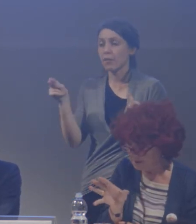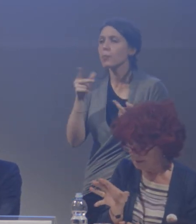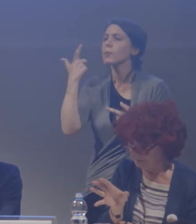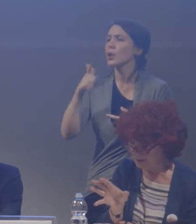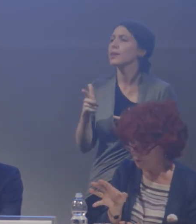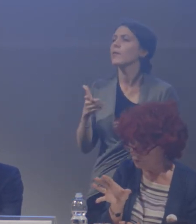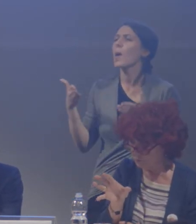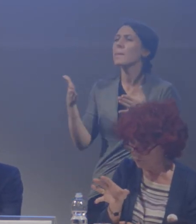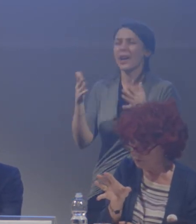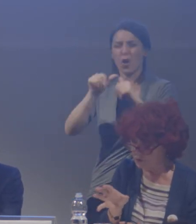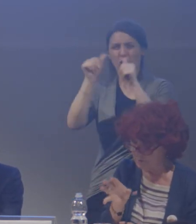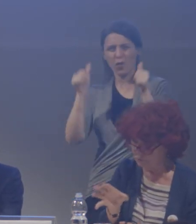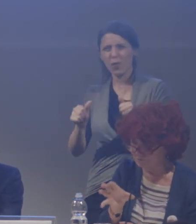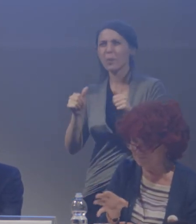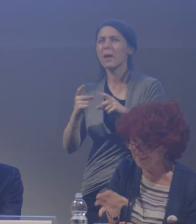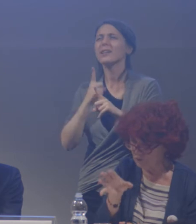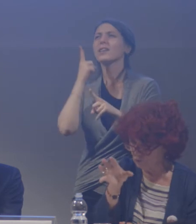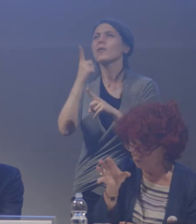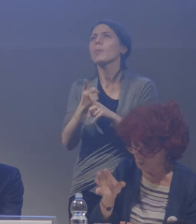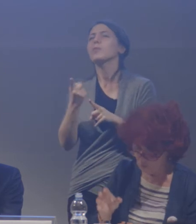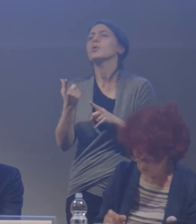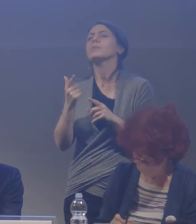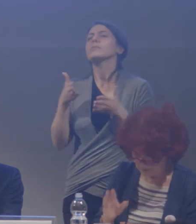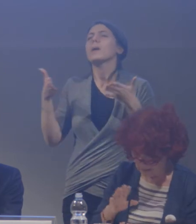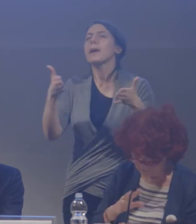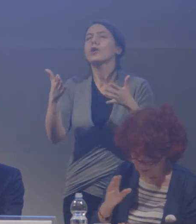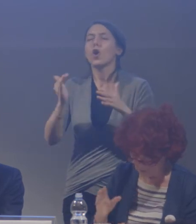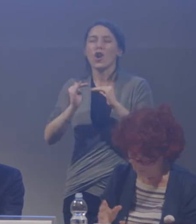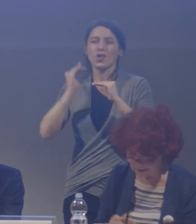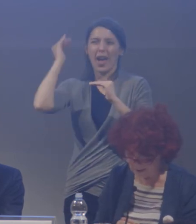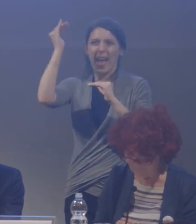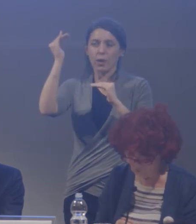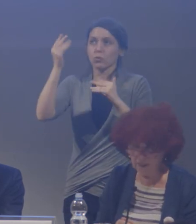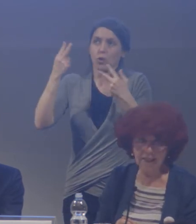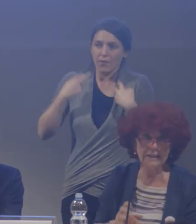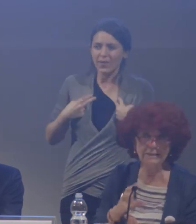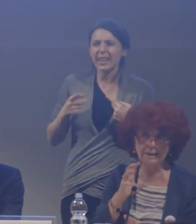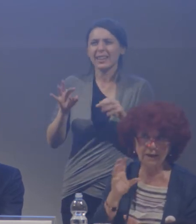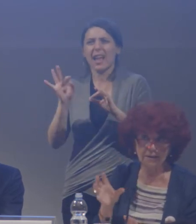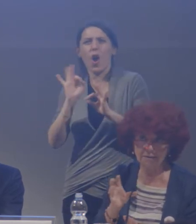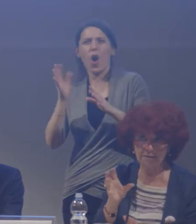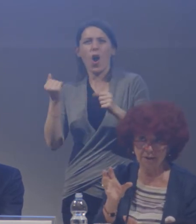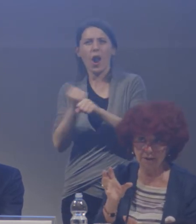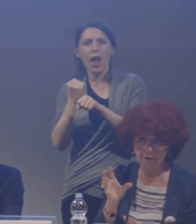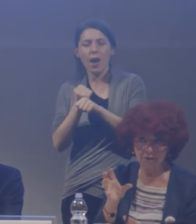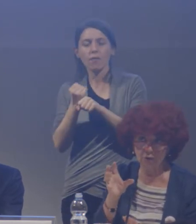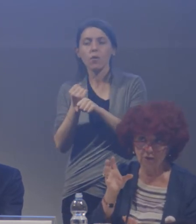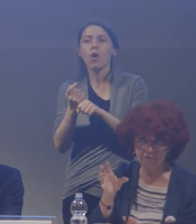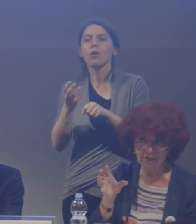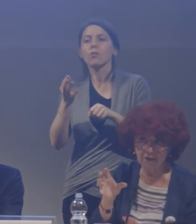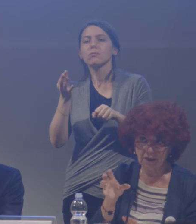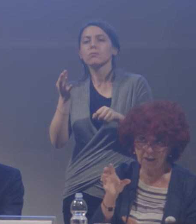e il percorso poi, diciamo, di adulto nella vita come nel lavoro, è l'interezza di una vita